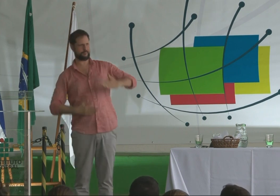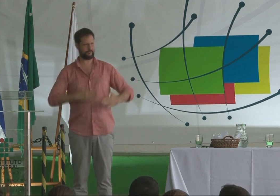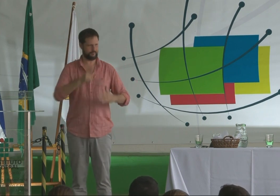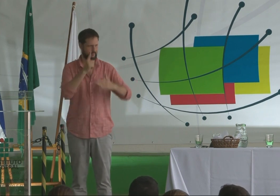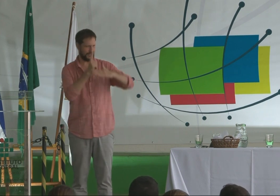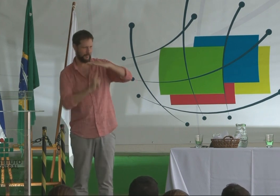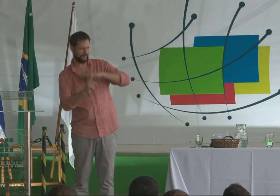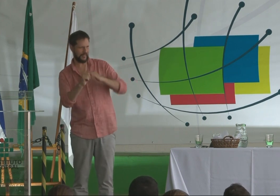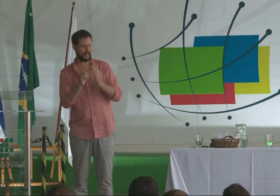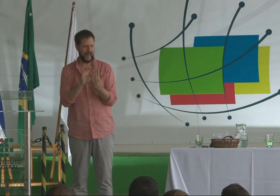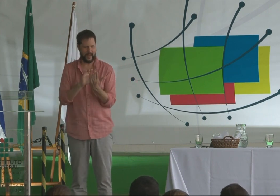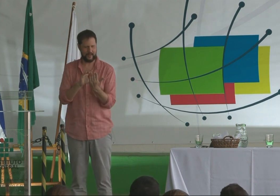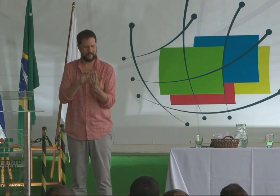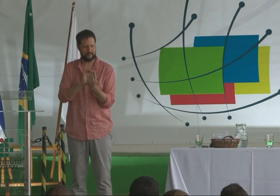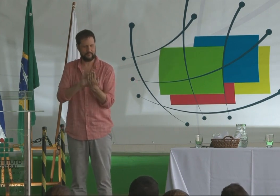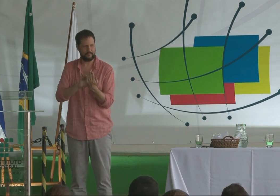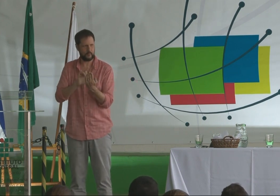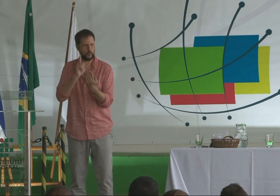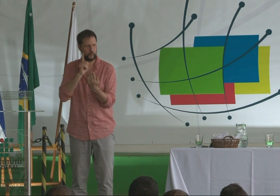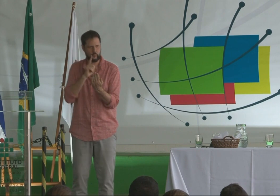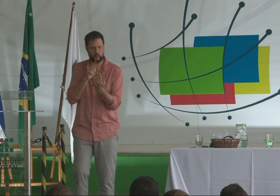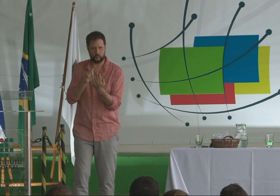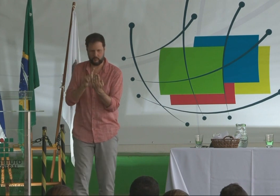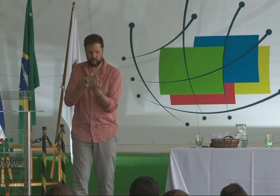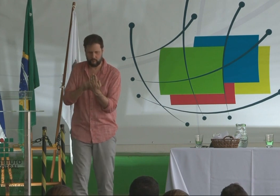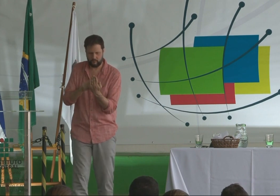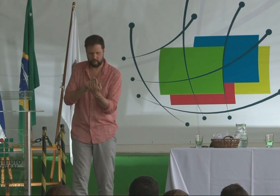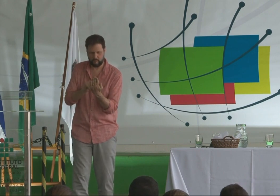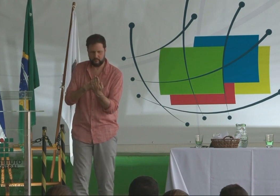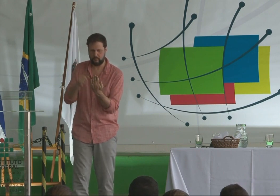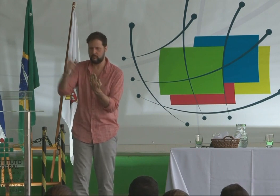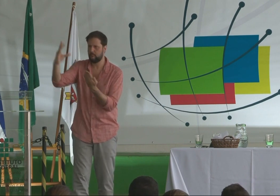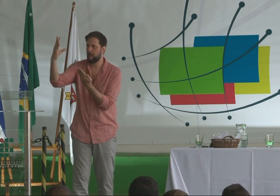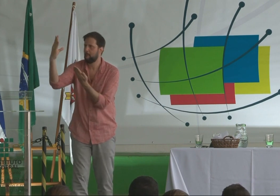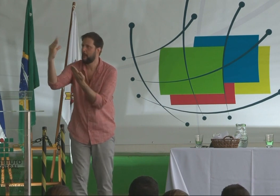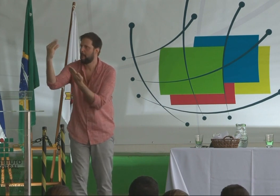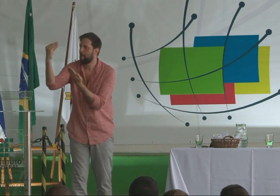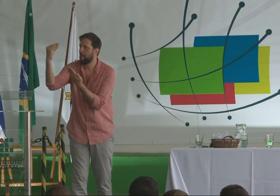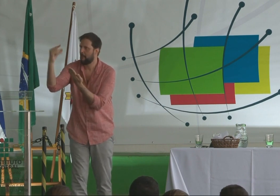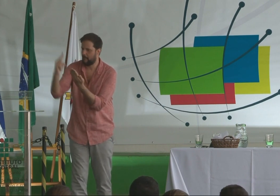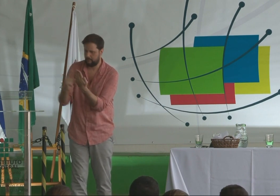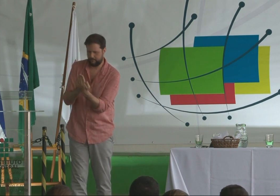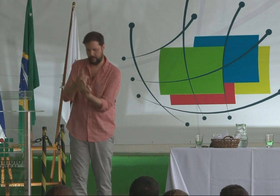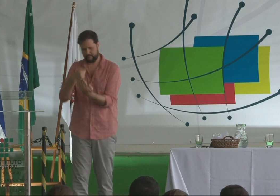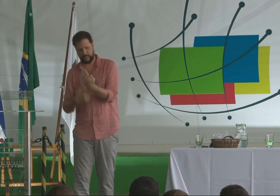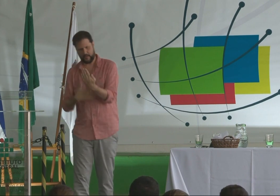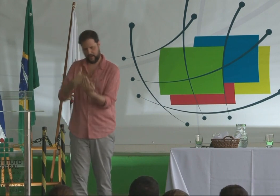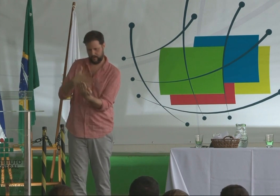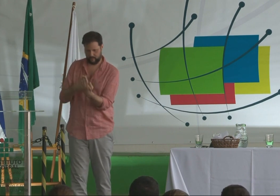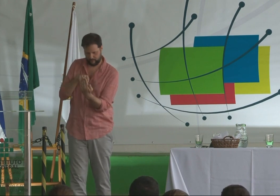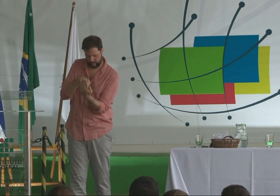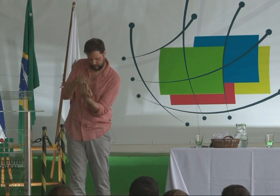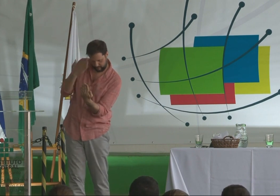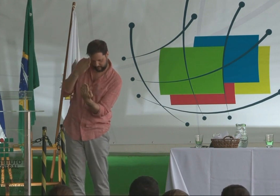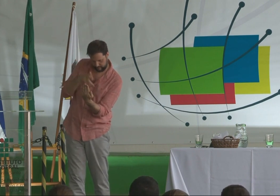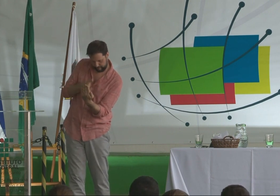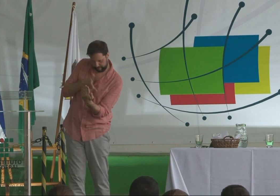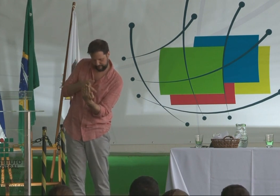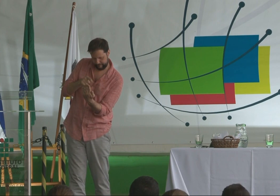eletrônicos, por exemplo, disponíveis. Hoje, com o ProDev, a gente pode baixar no telefone e a gente digita alguma coisa e o avatar vai reproduzir